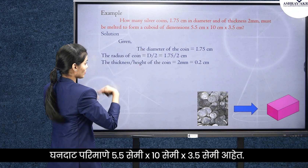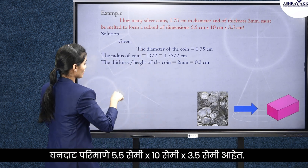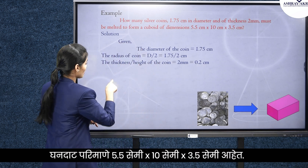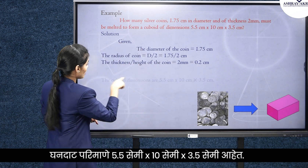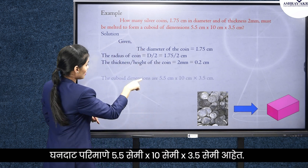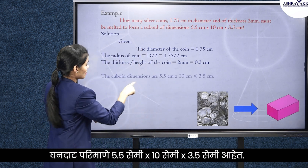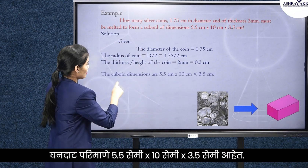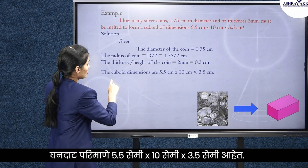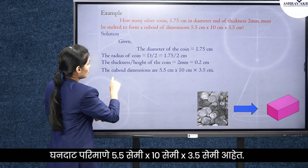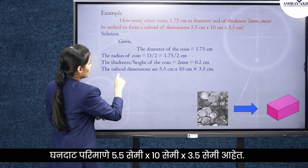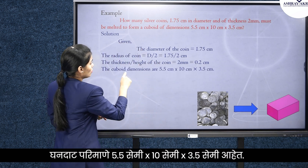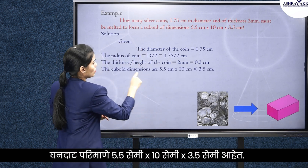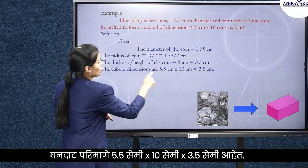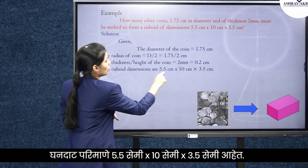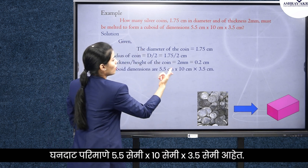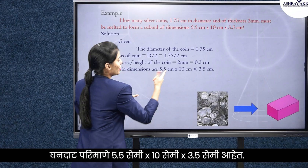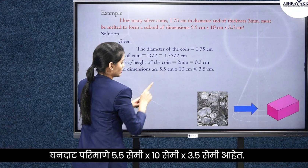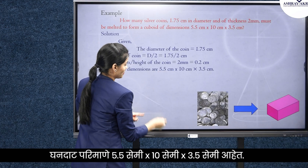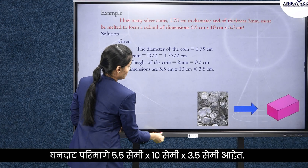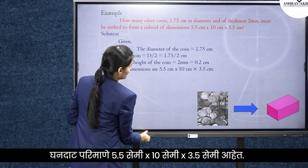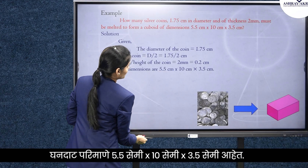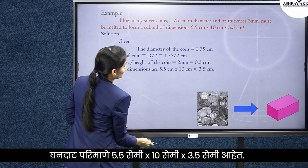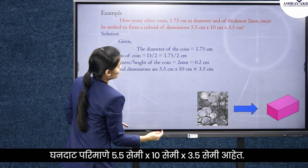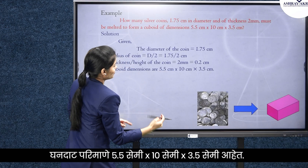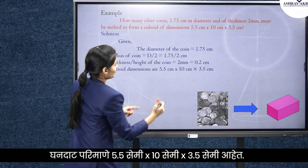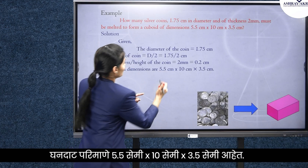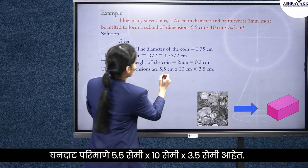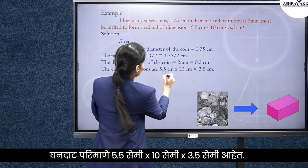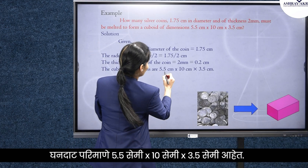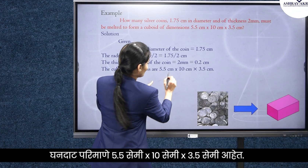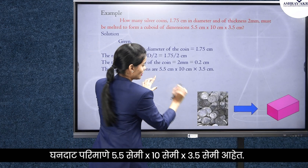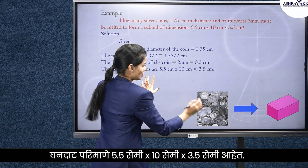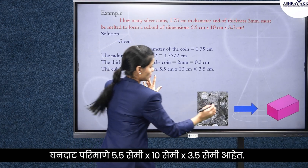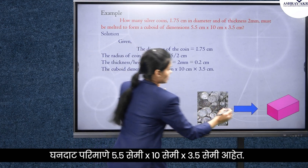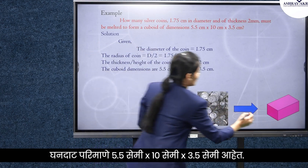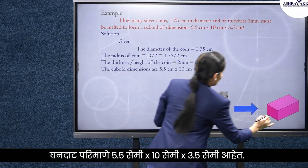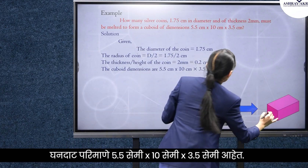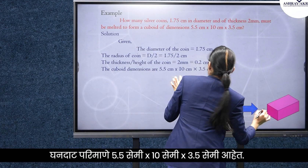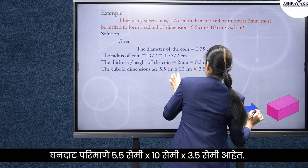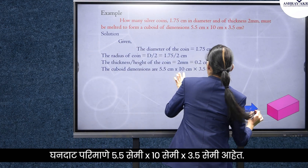घनदाट परिणामे 5.5 सेंटीमीटर × 10 सेंटीमीटर × 3.5 सेंटीमीटर आहेत.